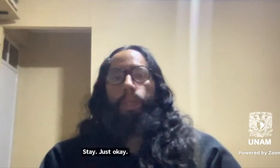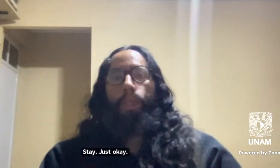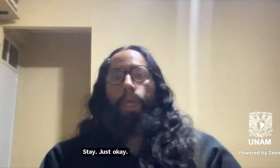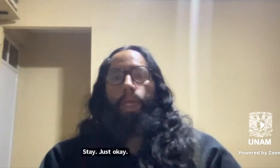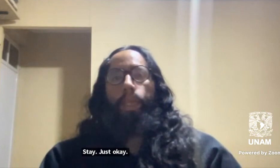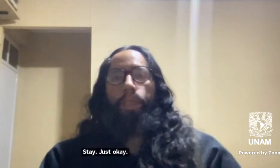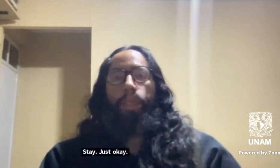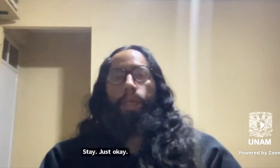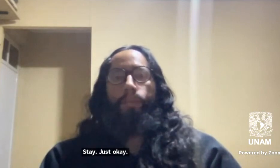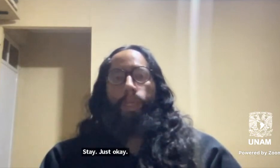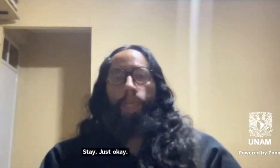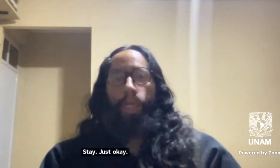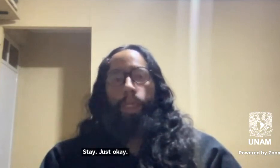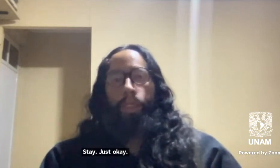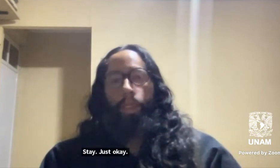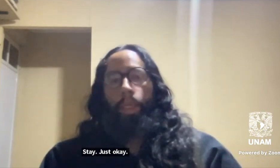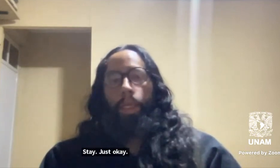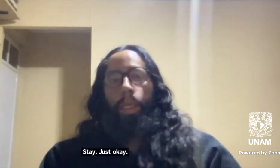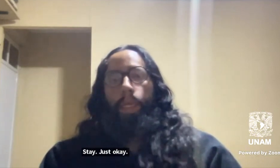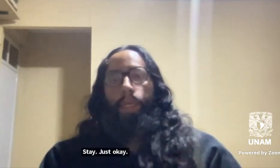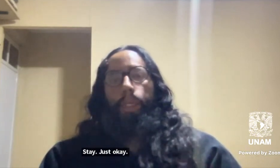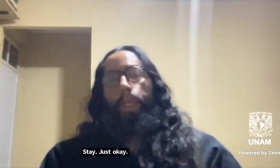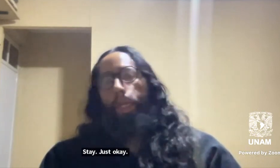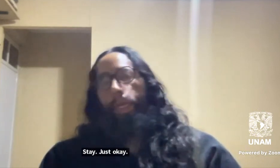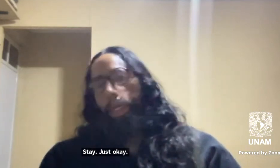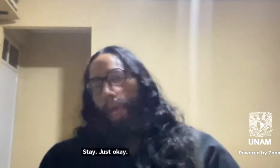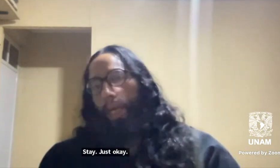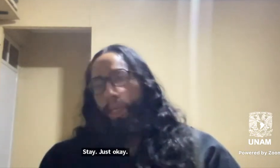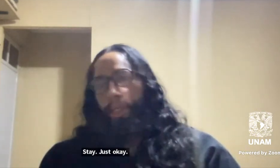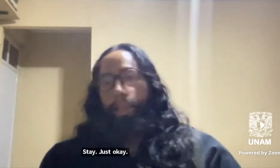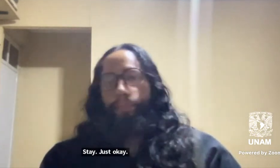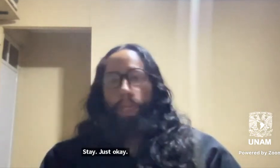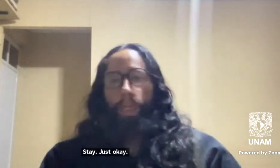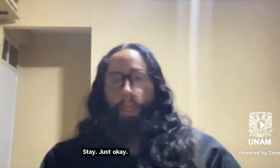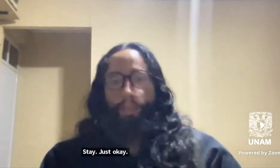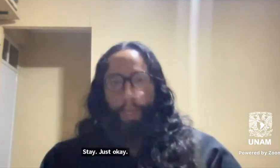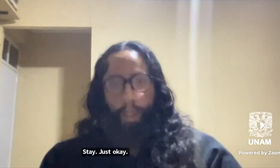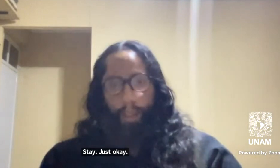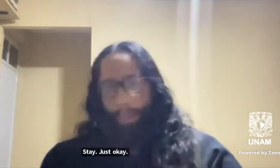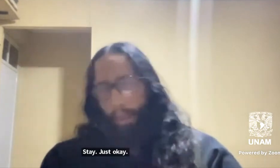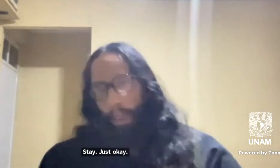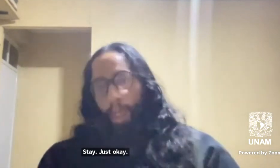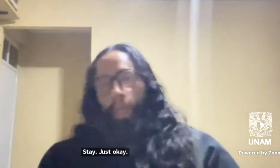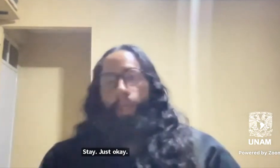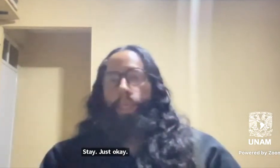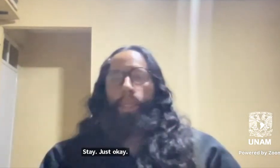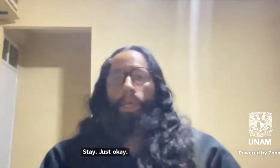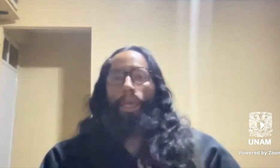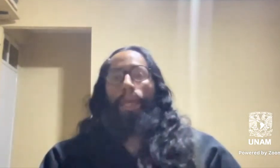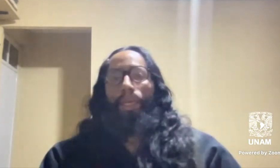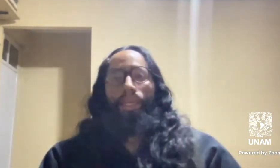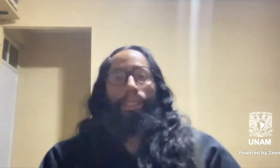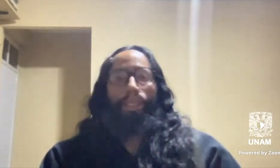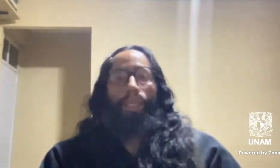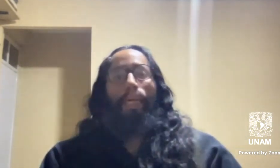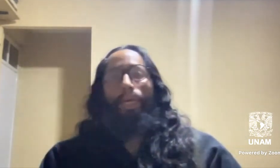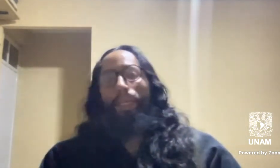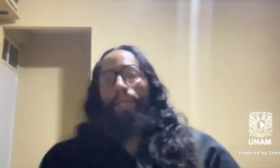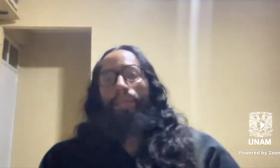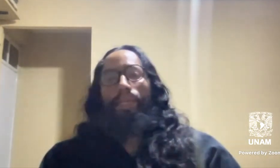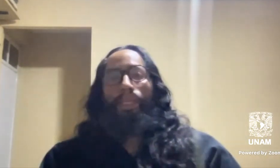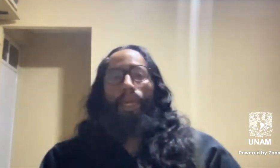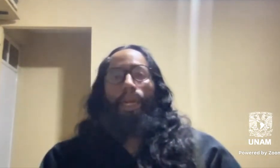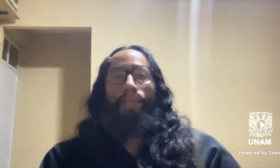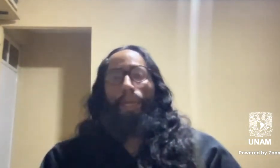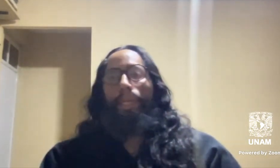más personas con discapacidad, ¿no? Tener diálogos, compartir espacios, discutir,